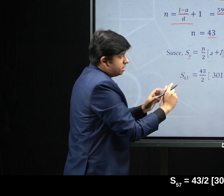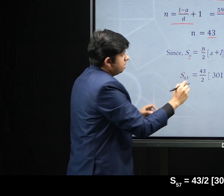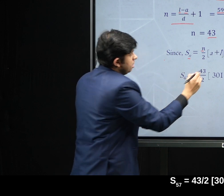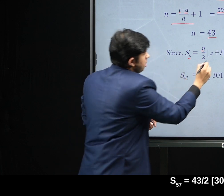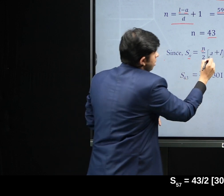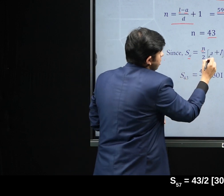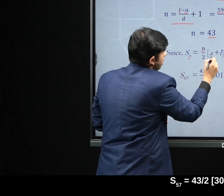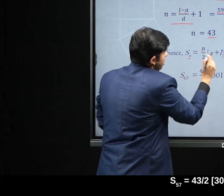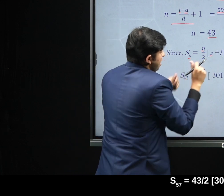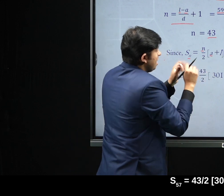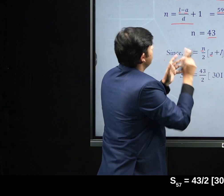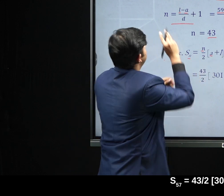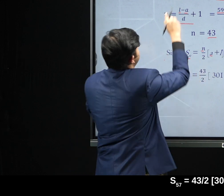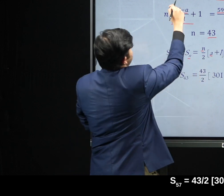ప్లస్ 595